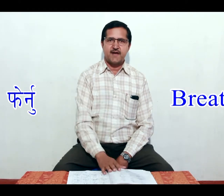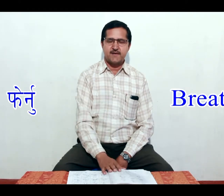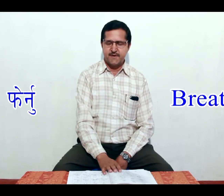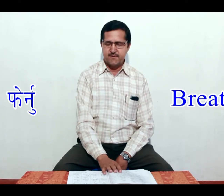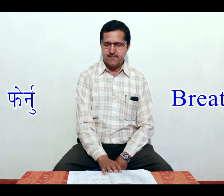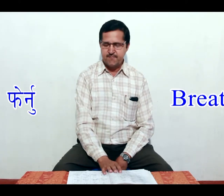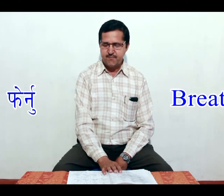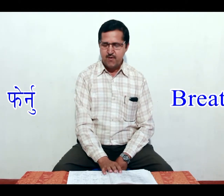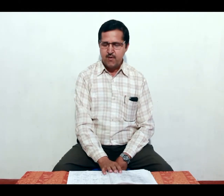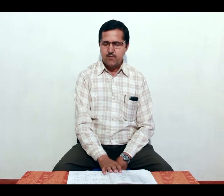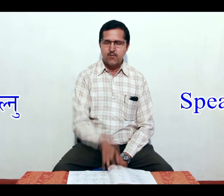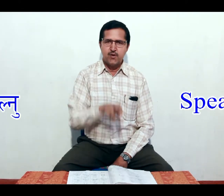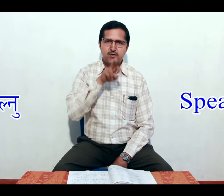सास फेर्नु, बोल्नु,